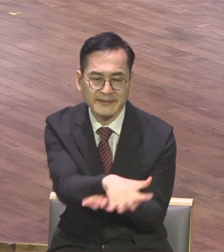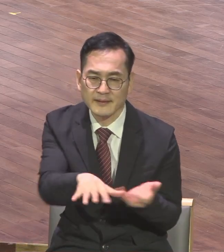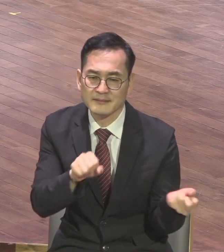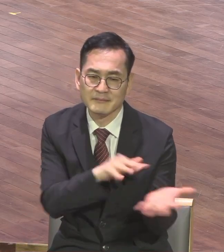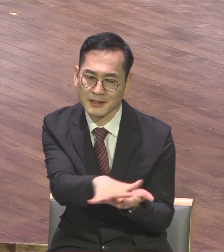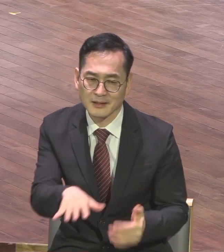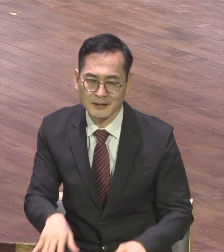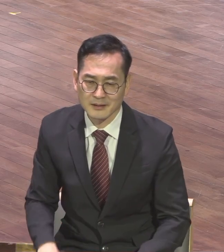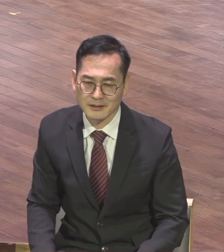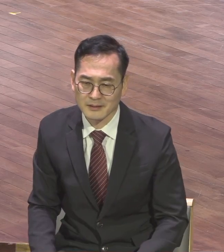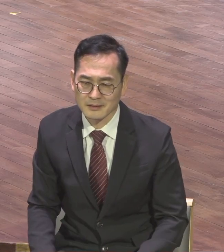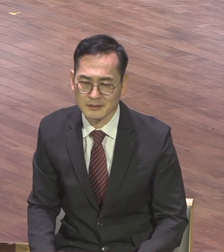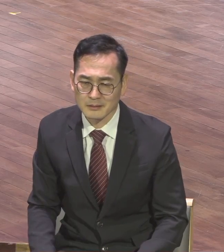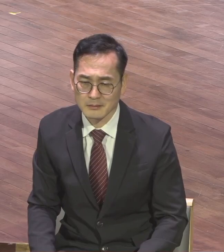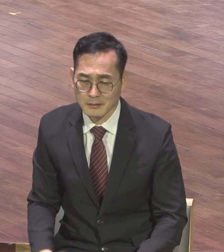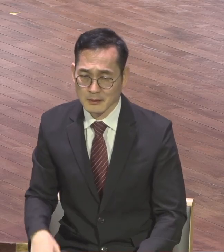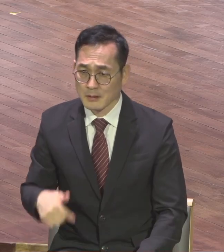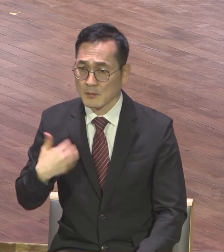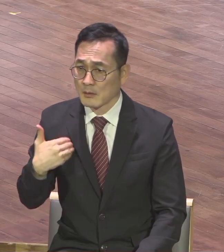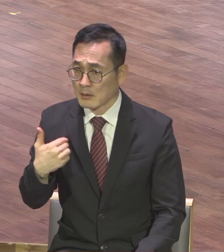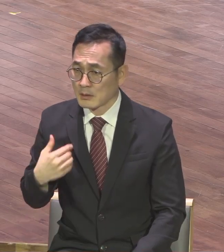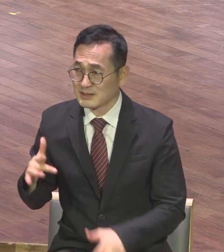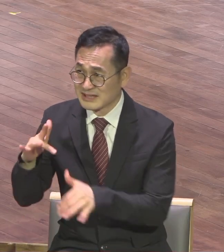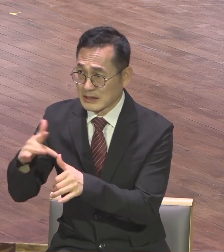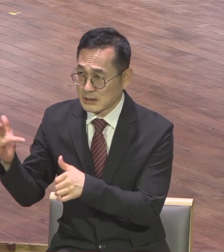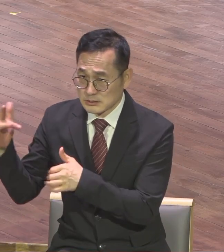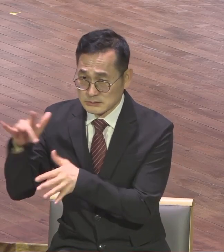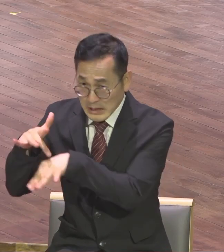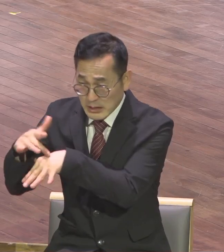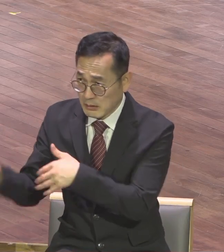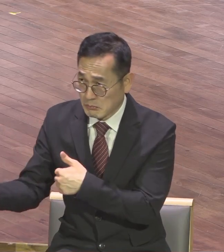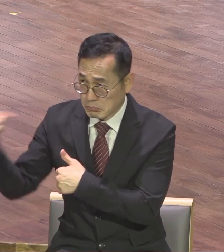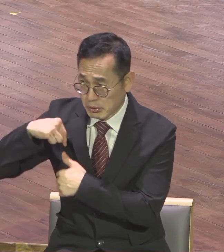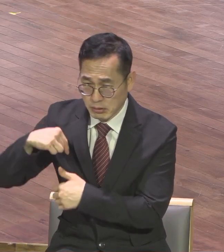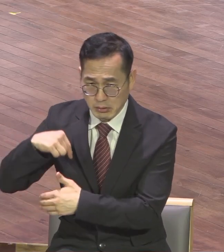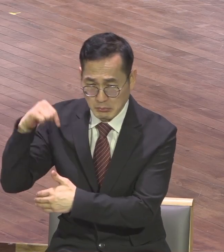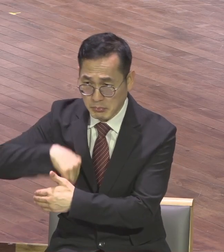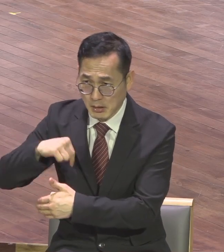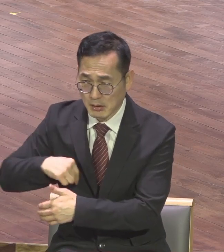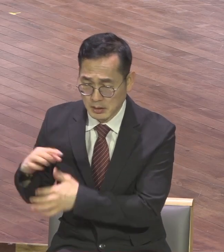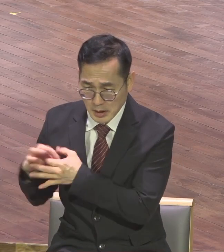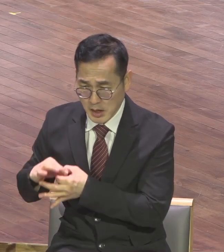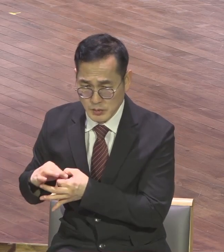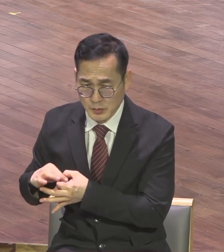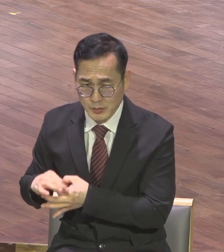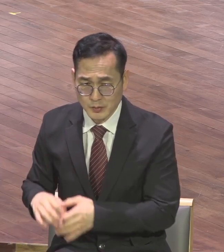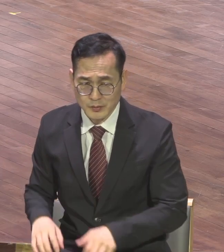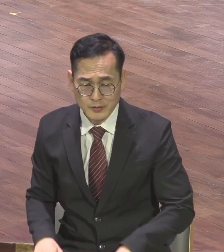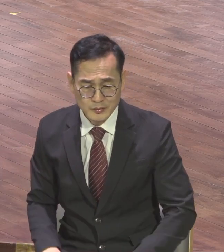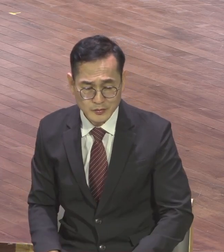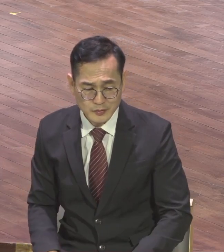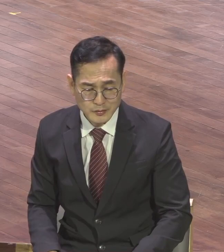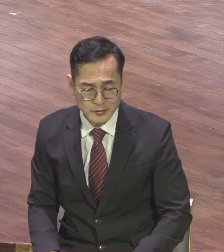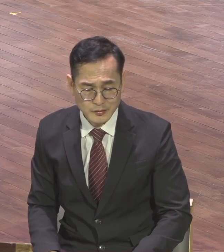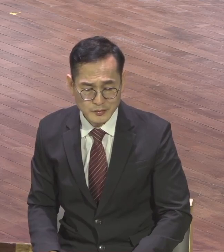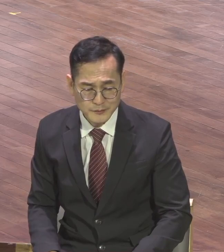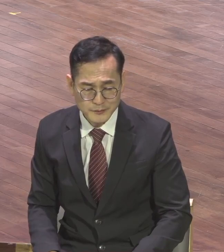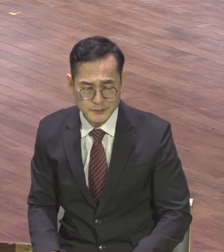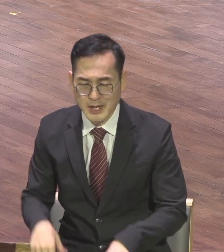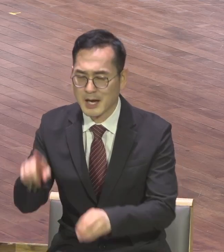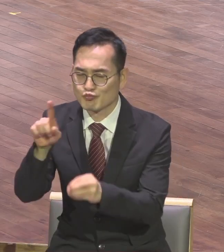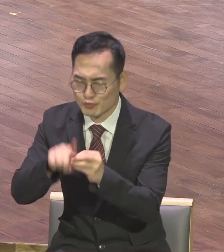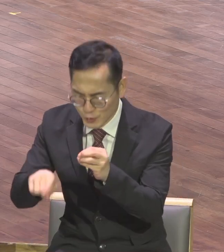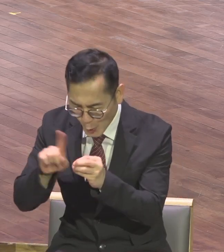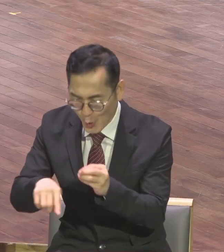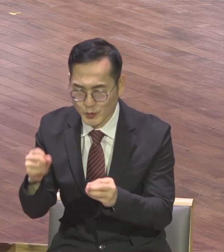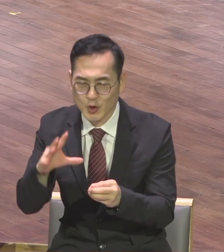불신앙을 집어넣어가지고 원리스를 깨버려요. 그래서 불교 천주교도 하나인데 기독교는 개박살 나가지고 교단